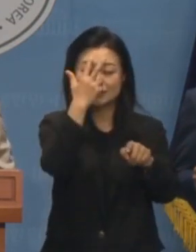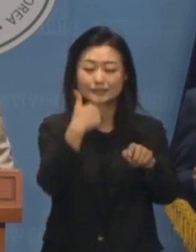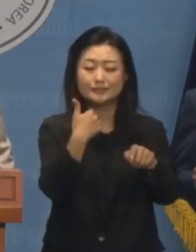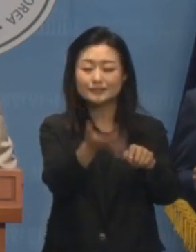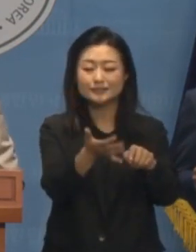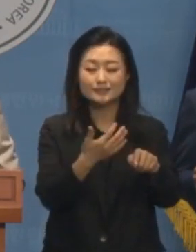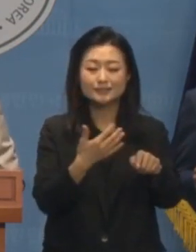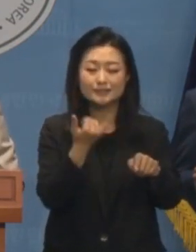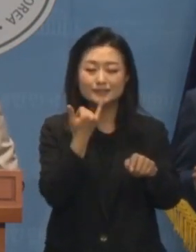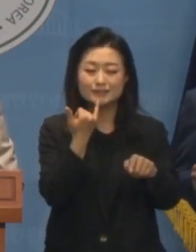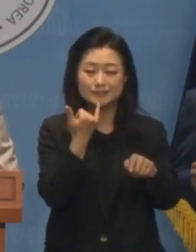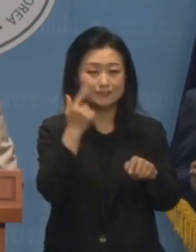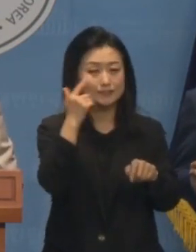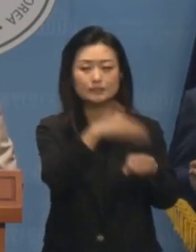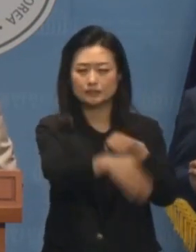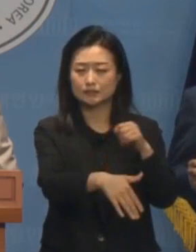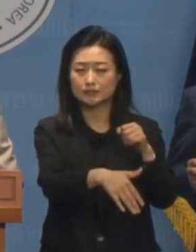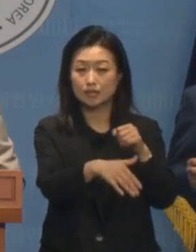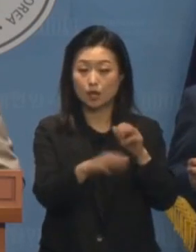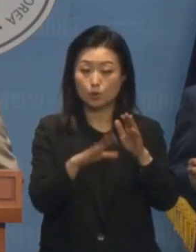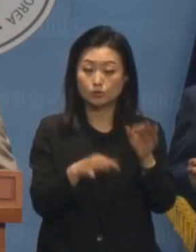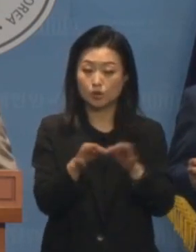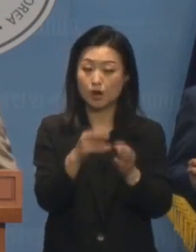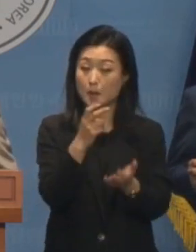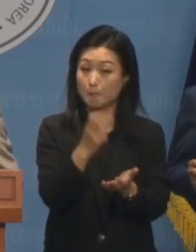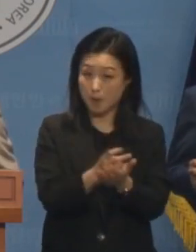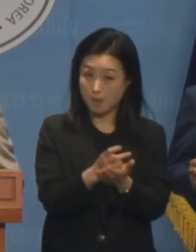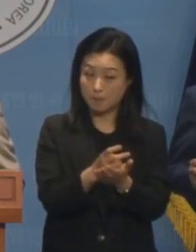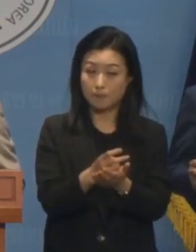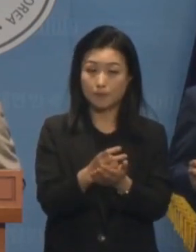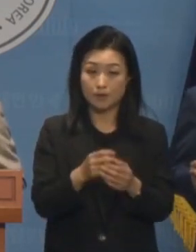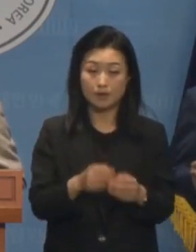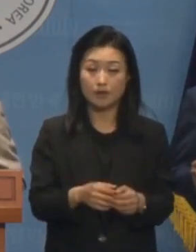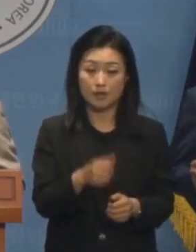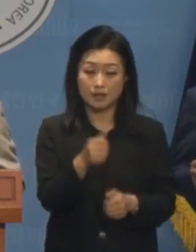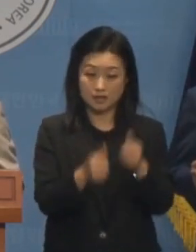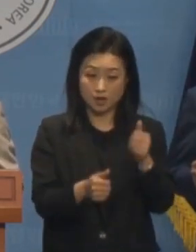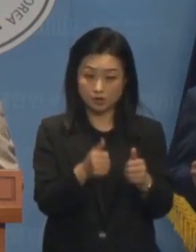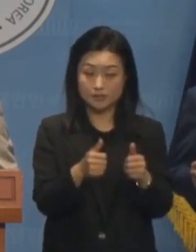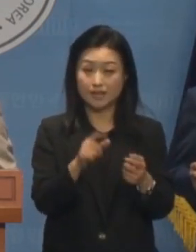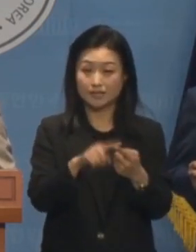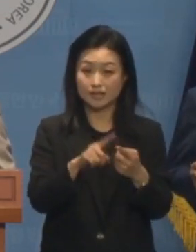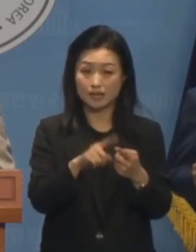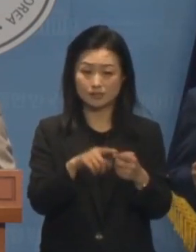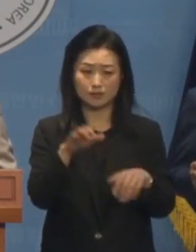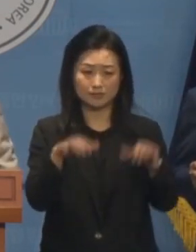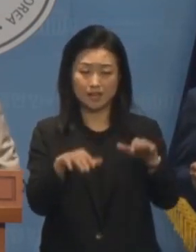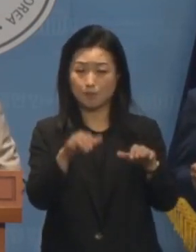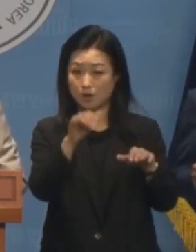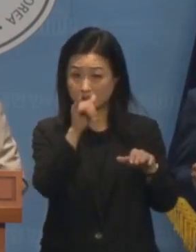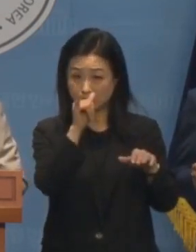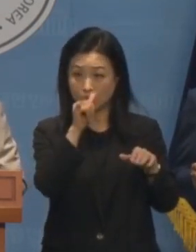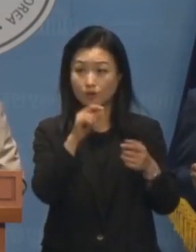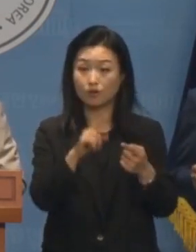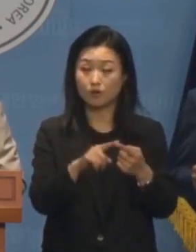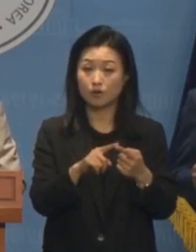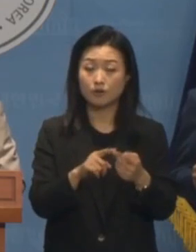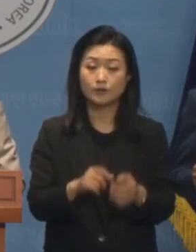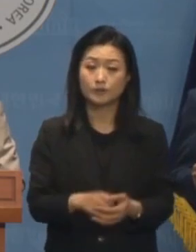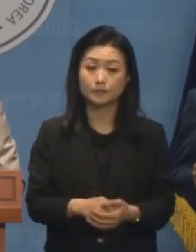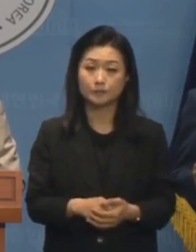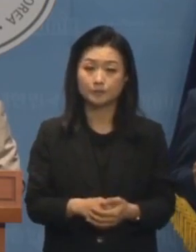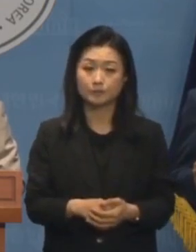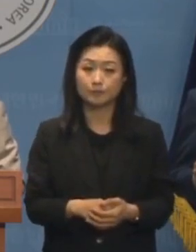있습니다. 기존 공정거래법상 불공정 거래행위 금지 조항만으로는 온라인 중개거래를 수단으로